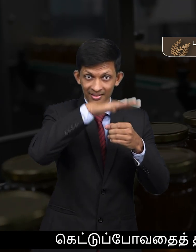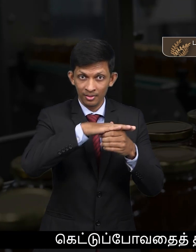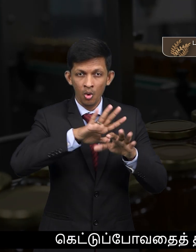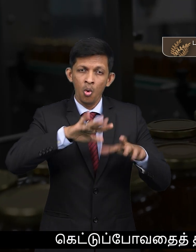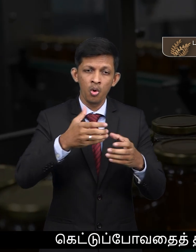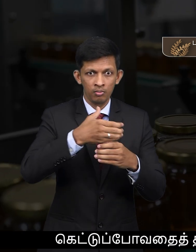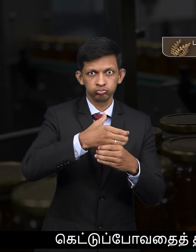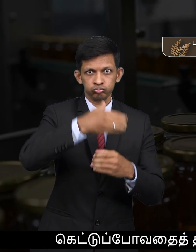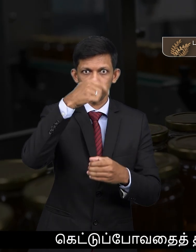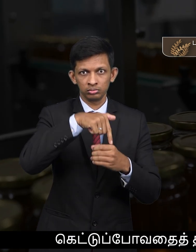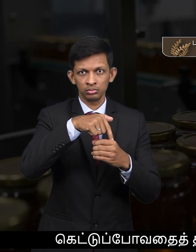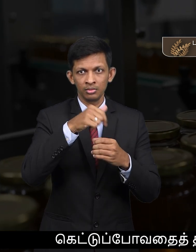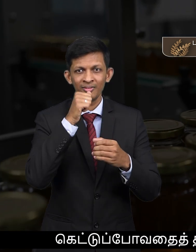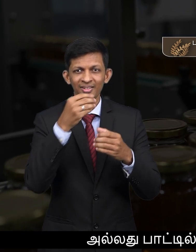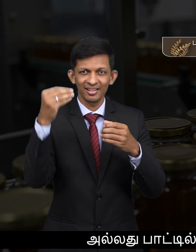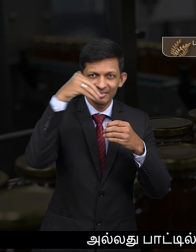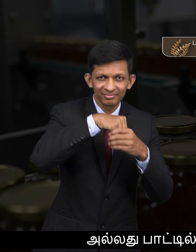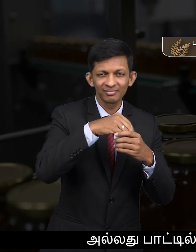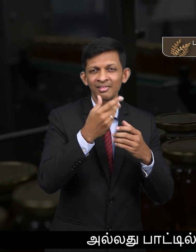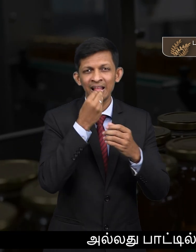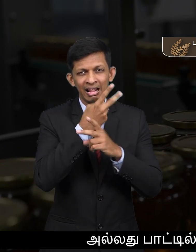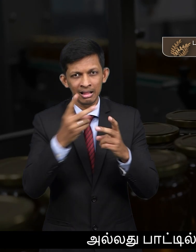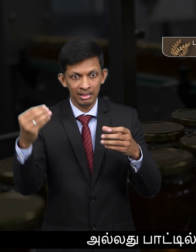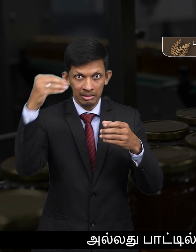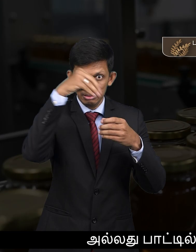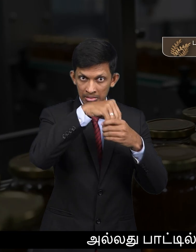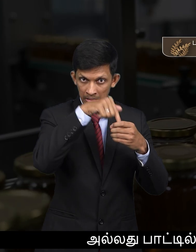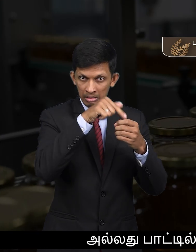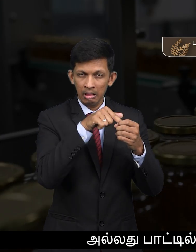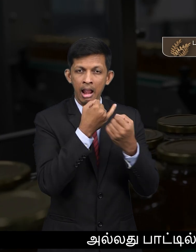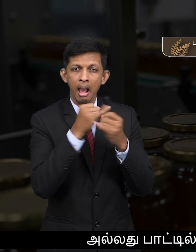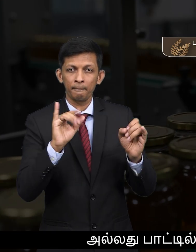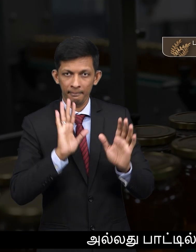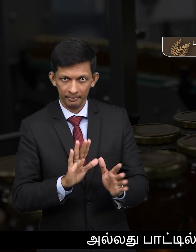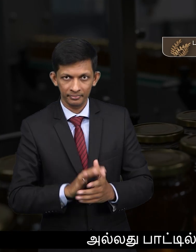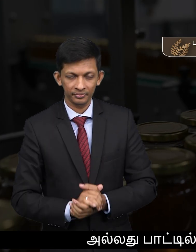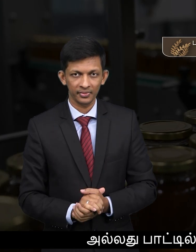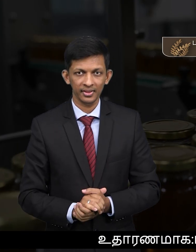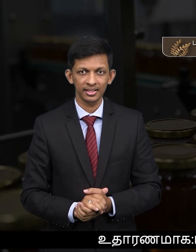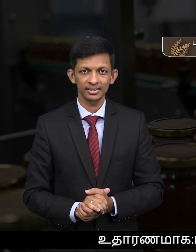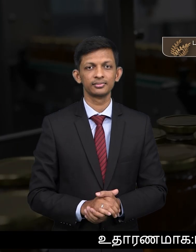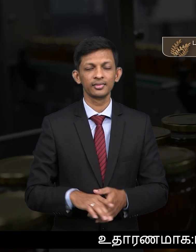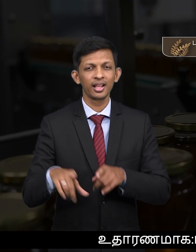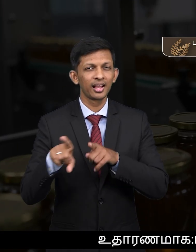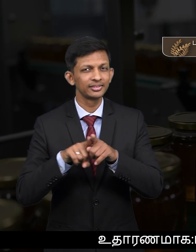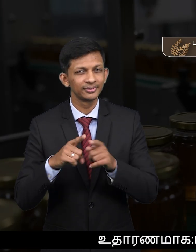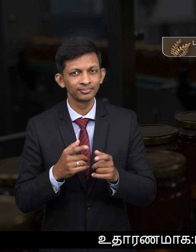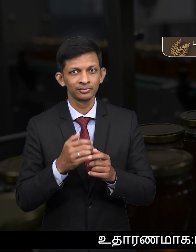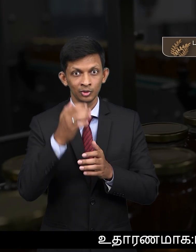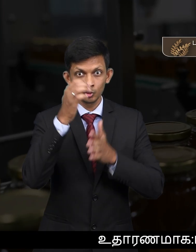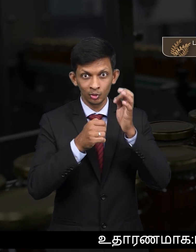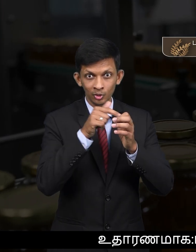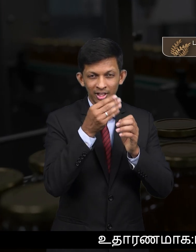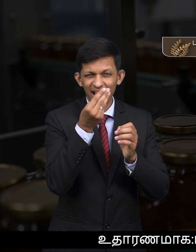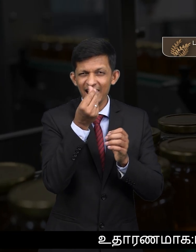தடுக்க காற்று புகாத டப்பாக்கள் அல்லது பாட்டில்களில் அடைக்கப்படுகிறது. உதாரணமாக,